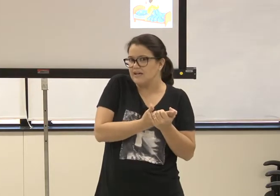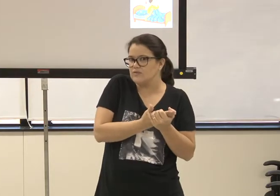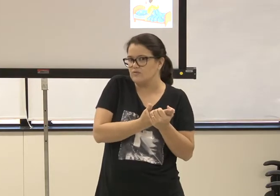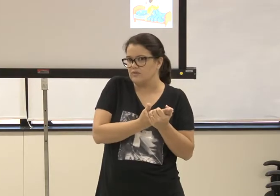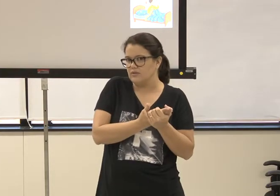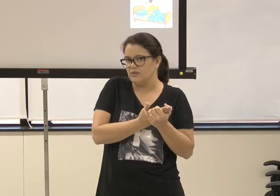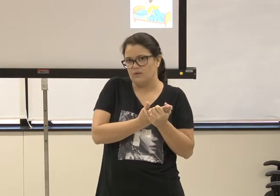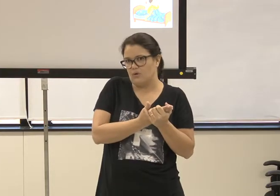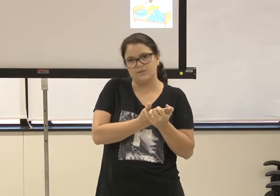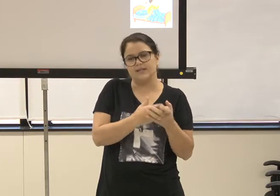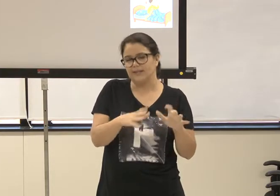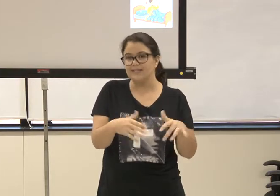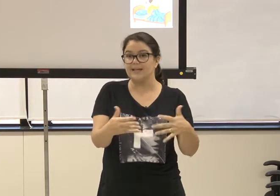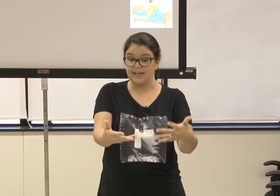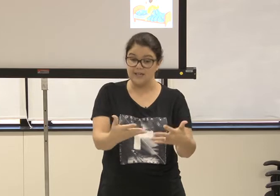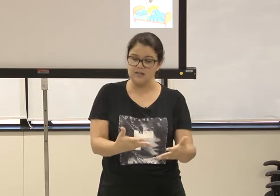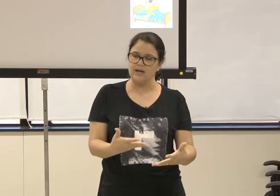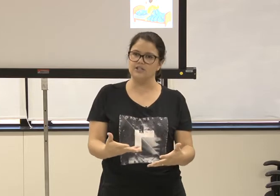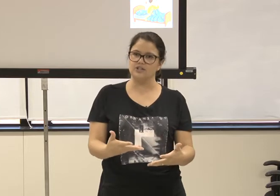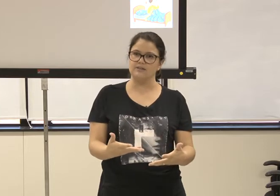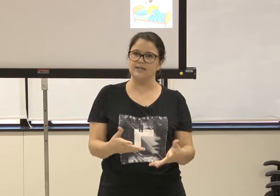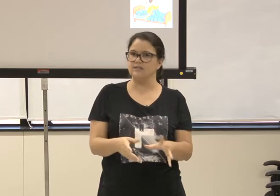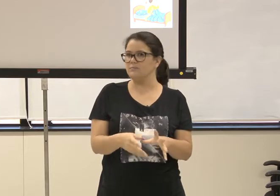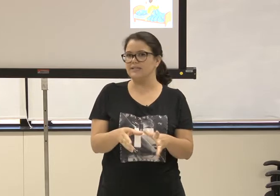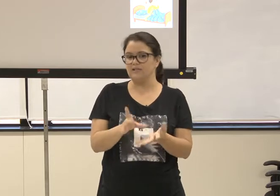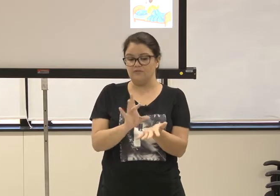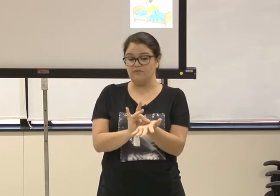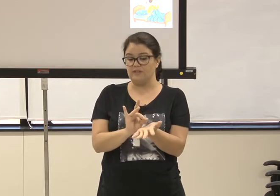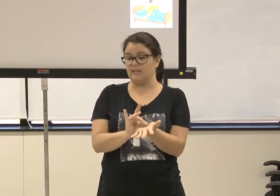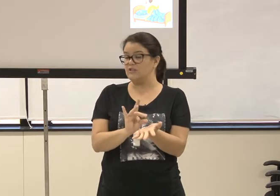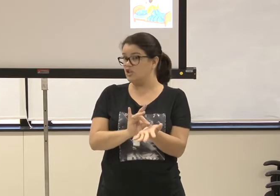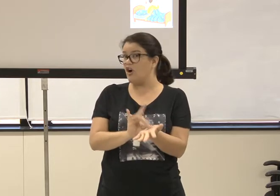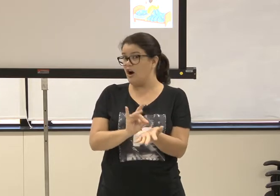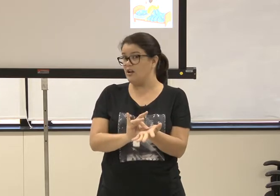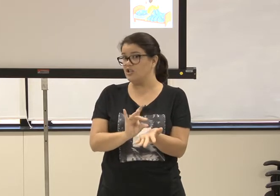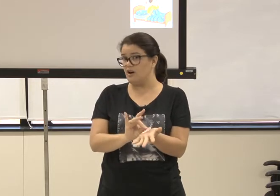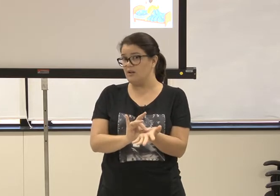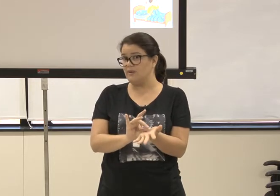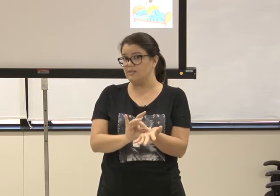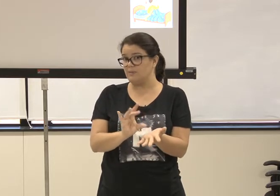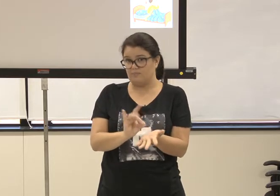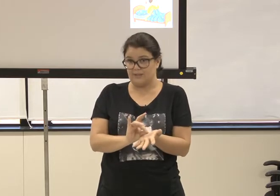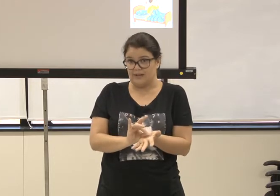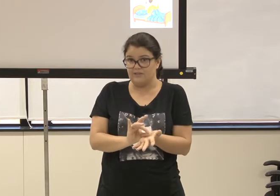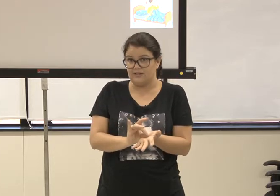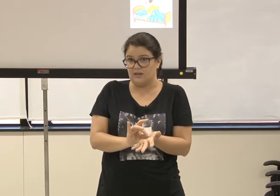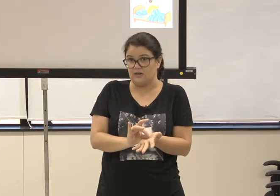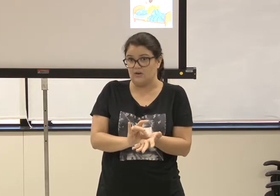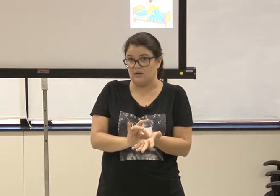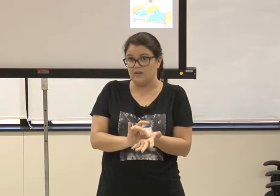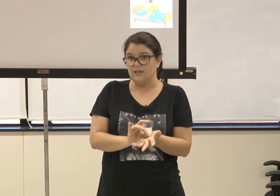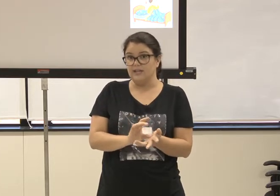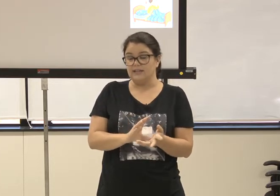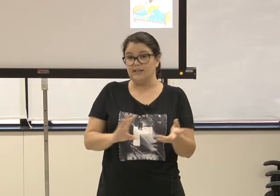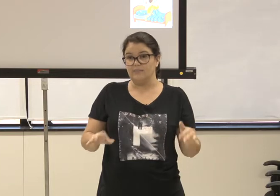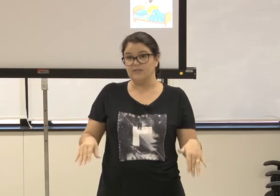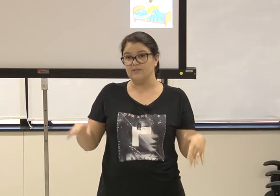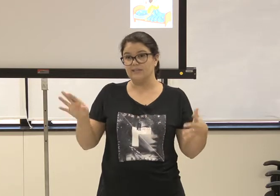acesso. Com certeza era aí, eles tinham acesso, mas eles deviam fazer isso de cola mesmo, porque pensava-se que era cola. Né? Depois que você cresce,